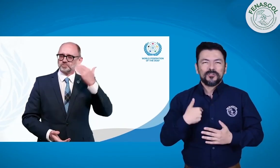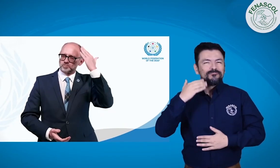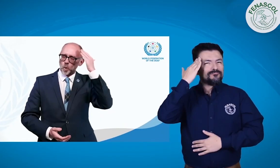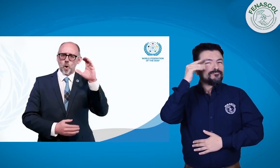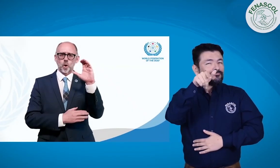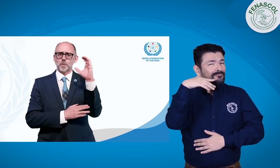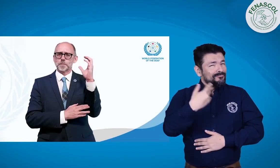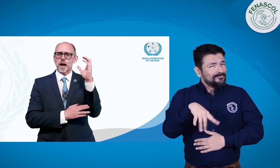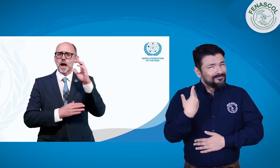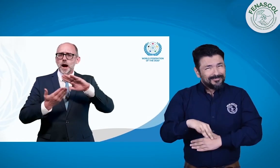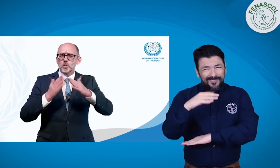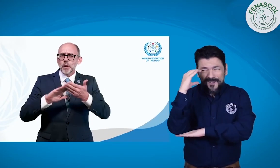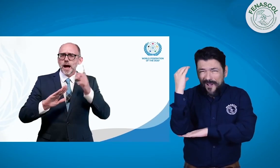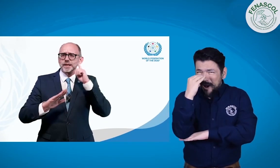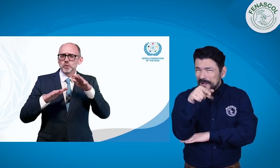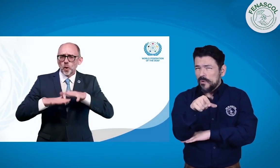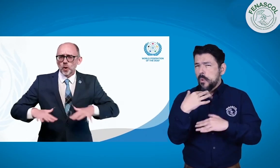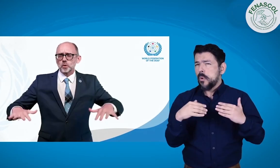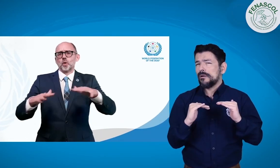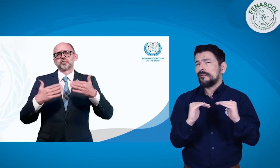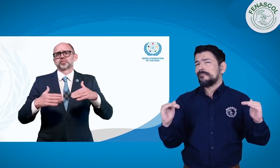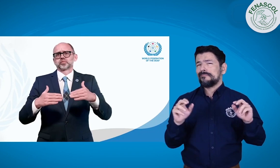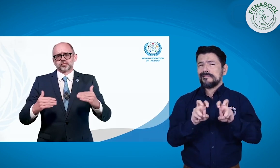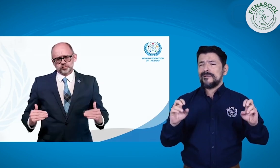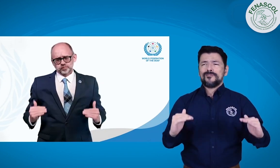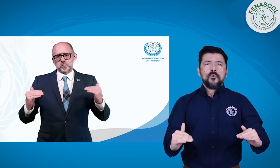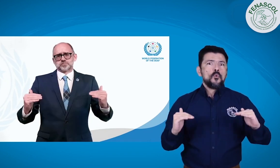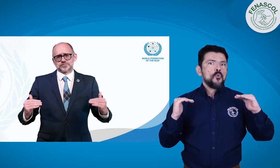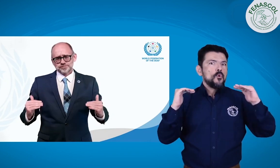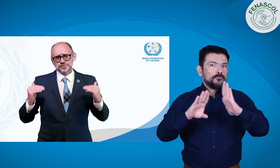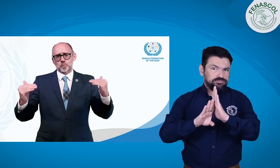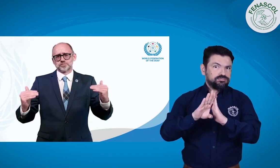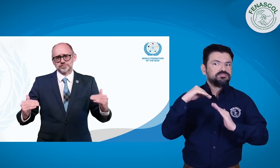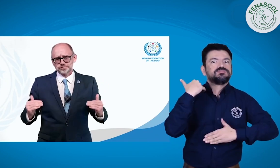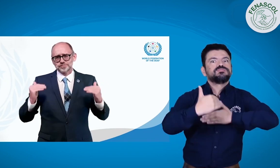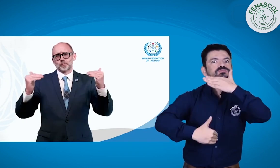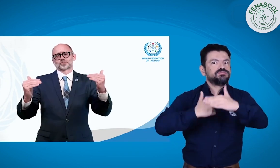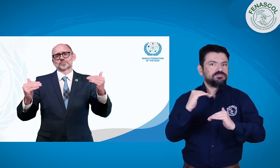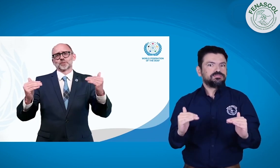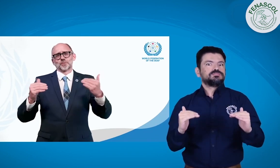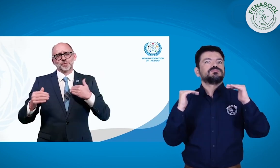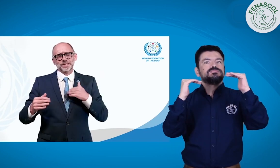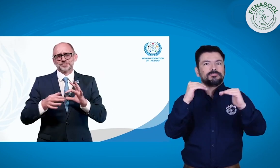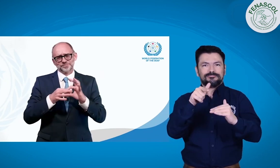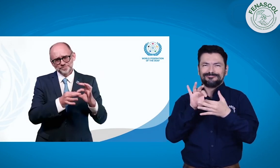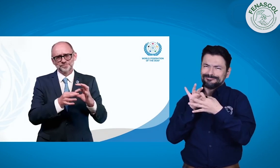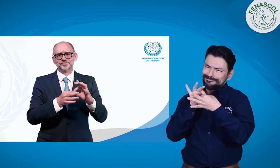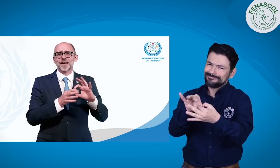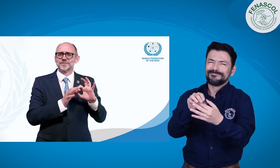Buscamos el mejoramiento de la calidad de vida para los niños y niñas sordas. Y es precisamente este gran trabajo que viene